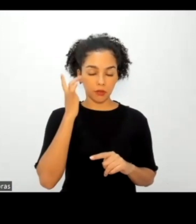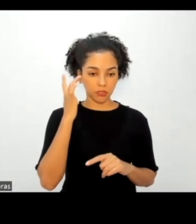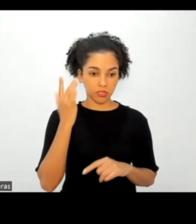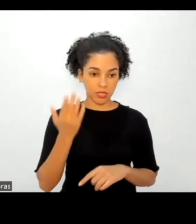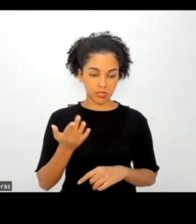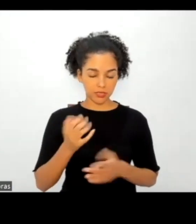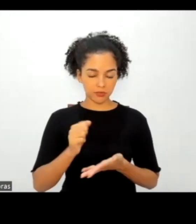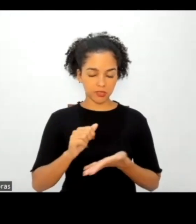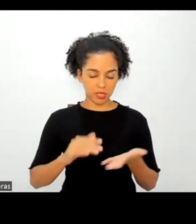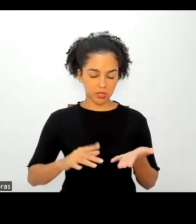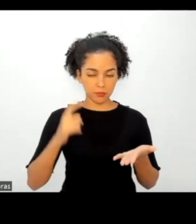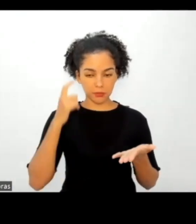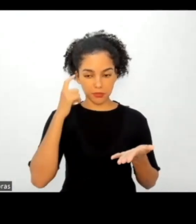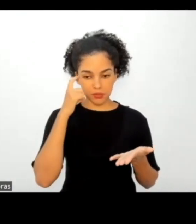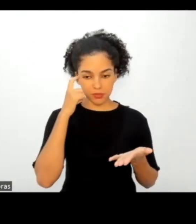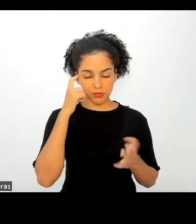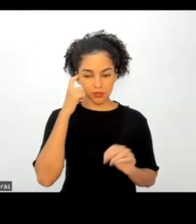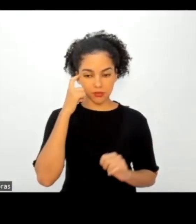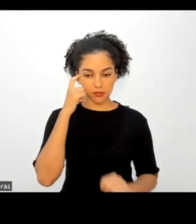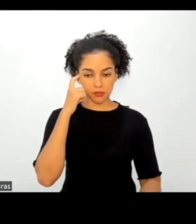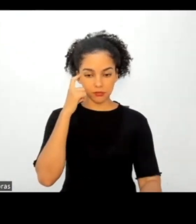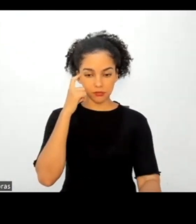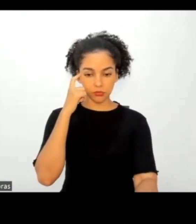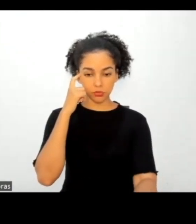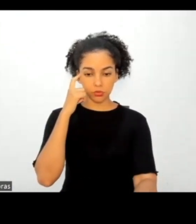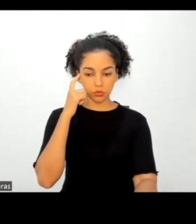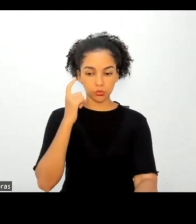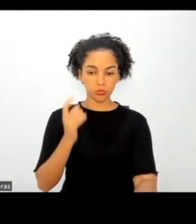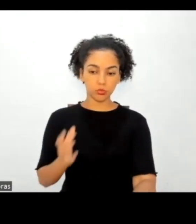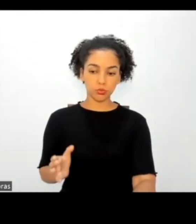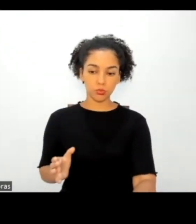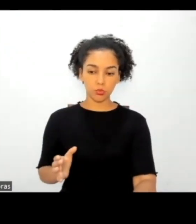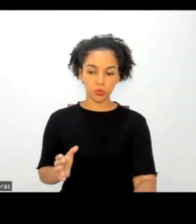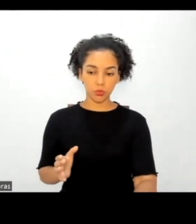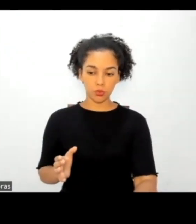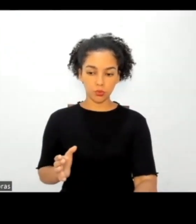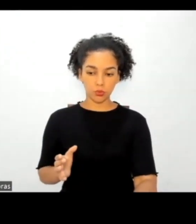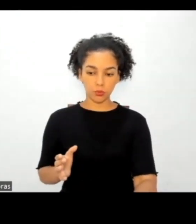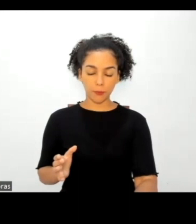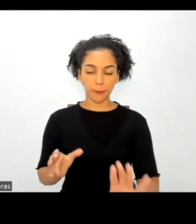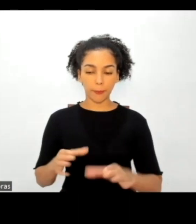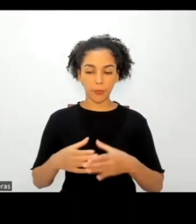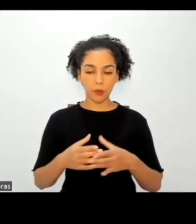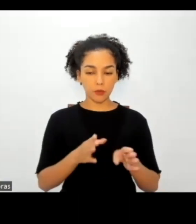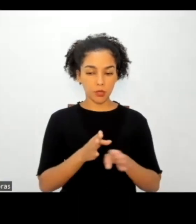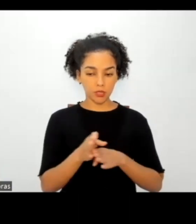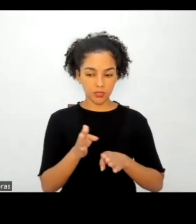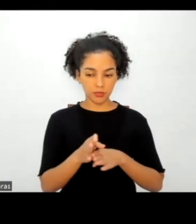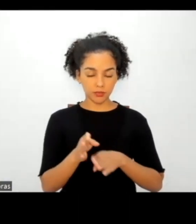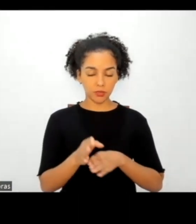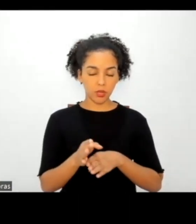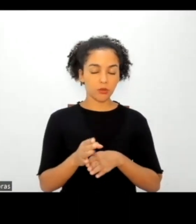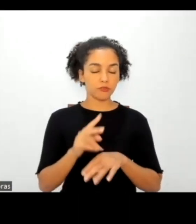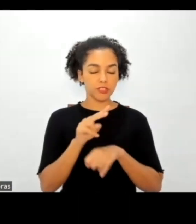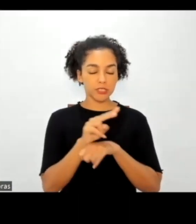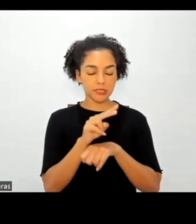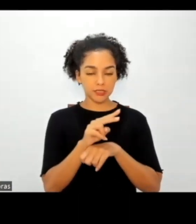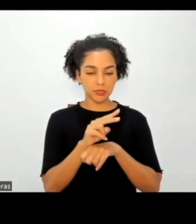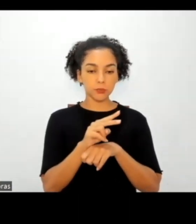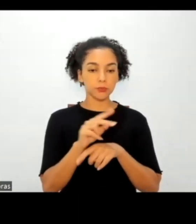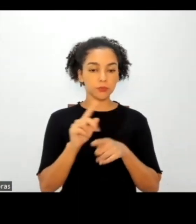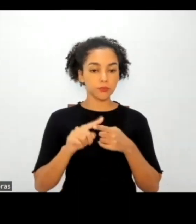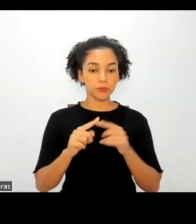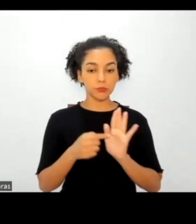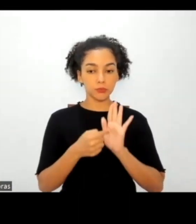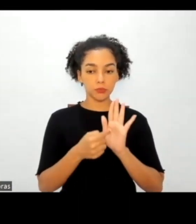né, e puxada pela Comissão de Orientação e de Fiscalização também mostra que o antirracismo, né,